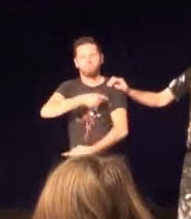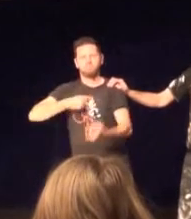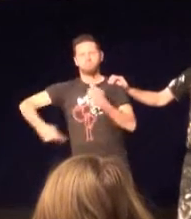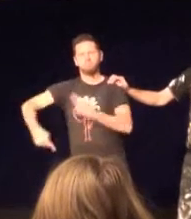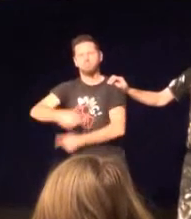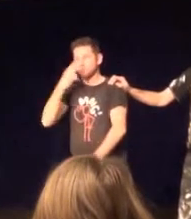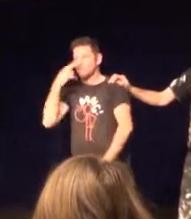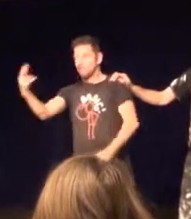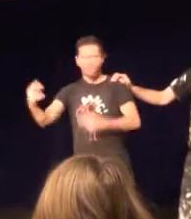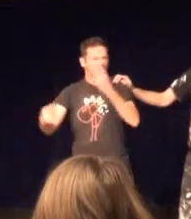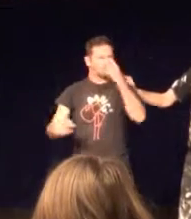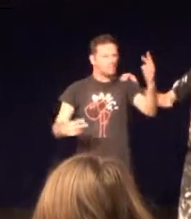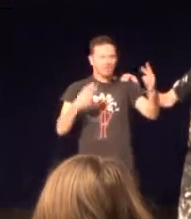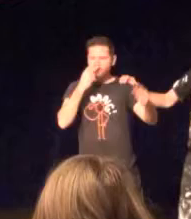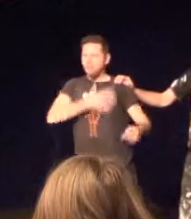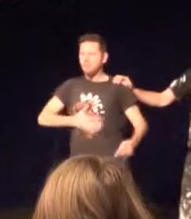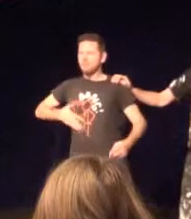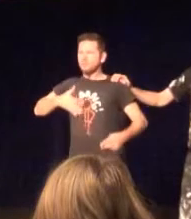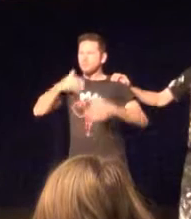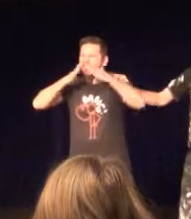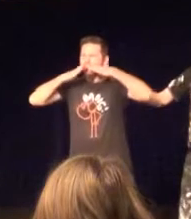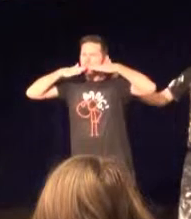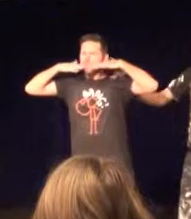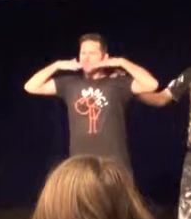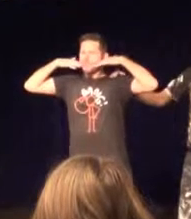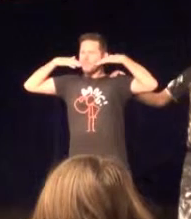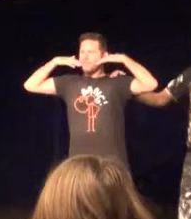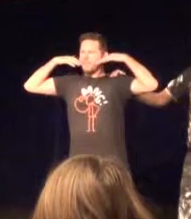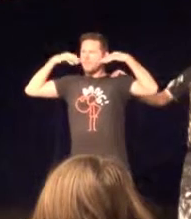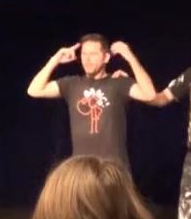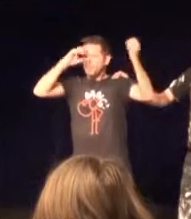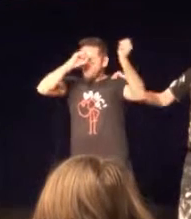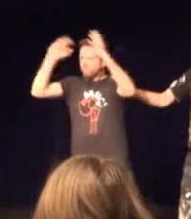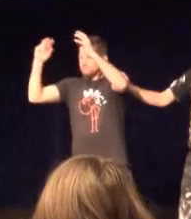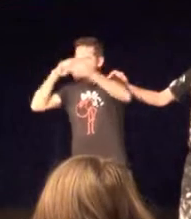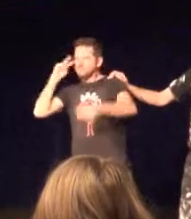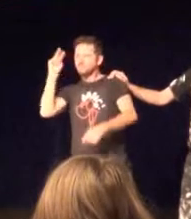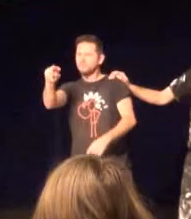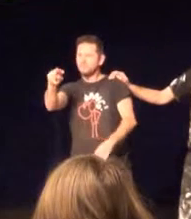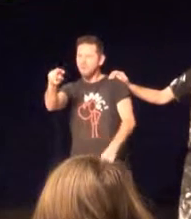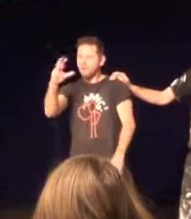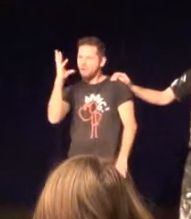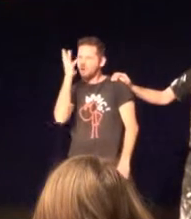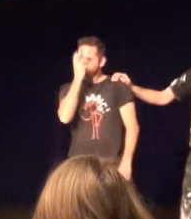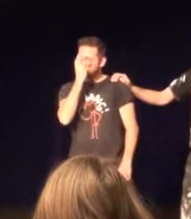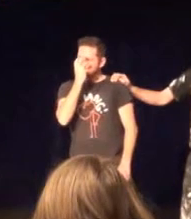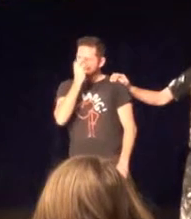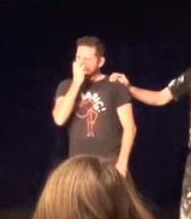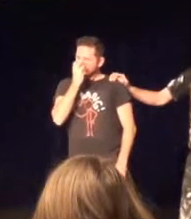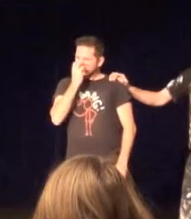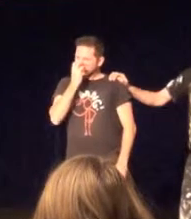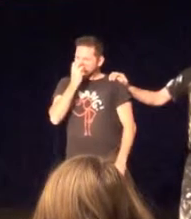Je suis content de te voir, content de savoir que l'aigreur n'a pas pris le pas sur la fureur.